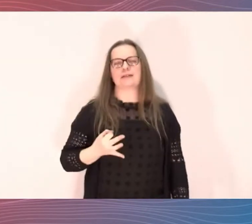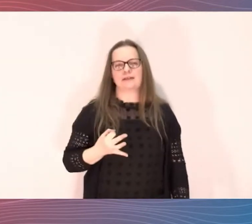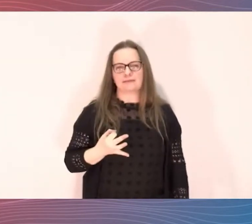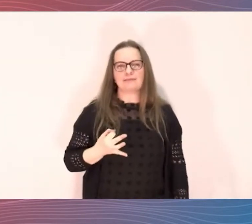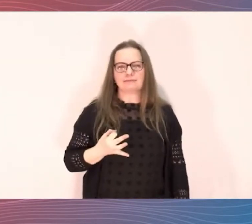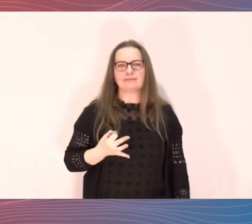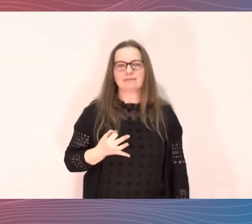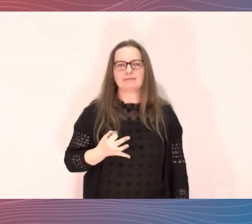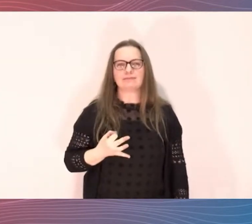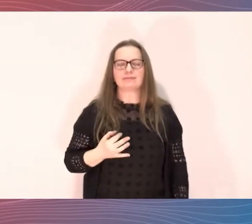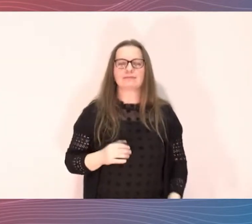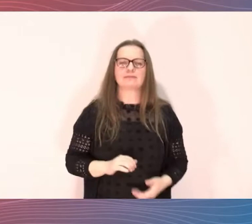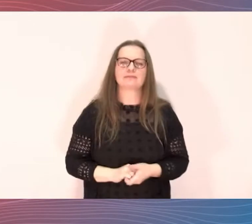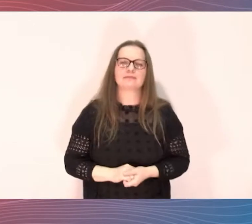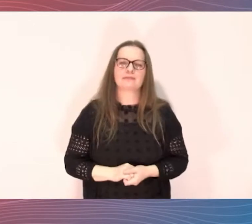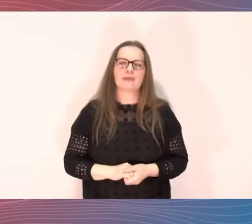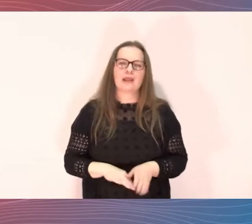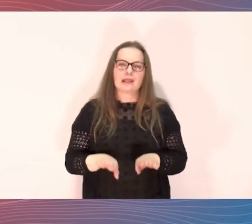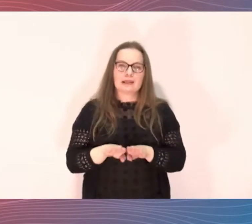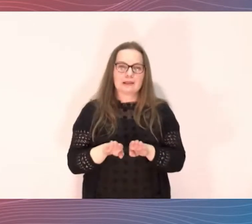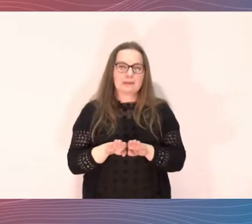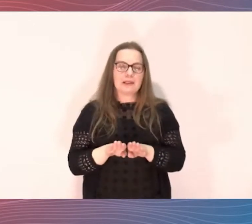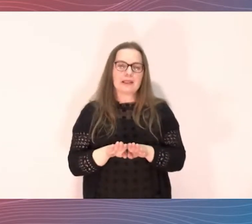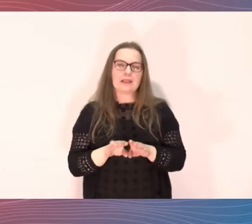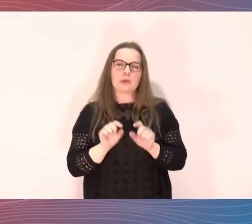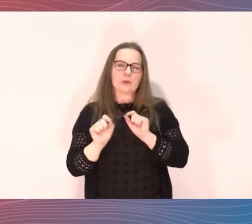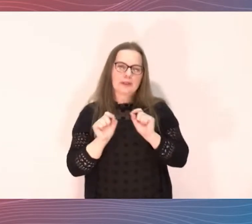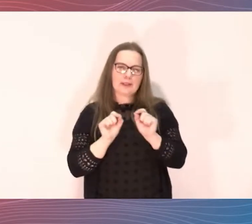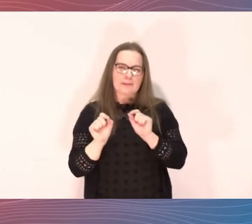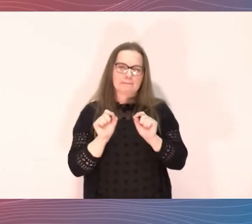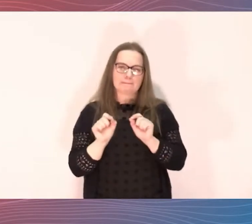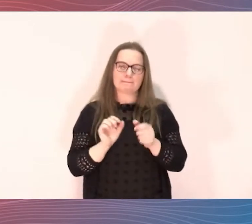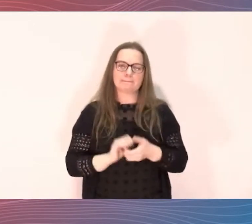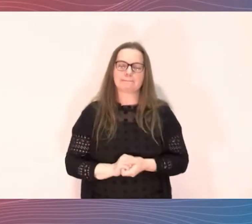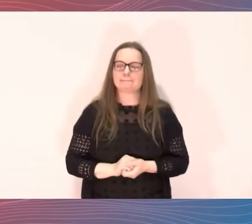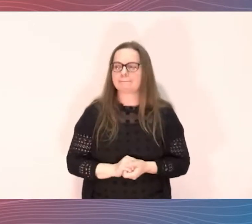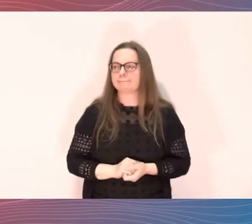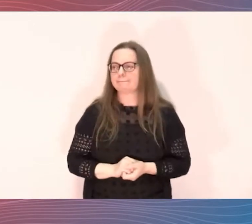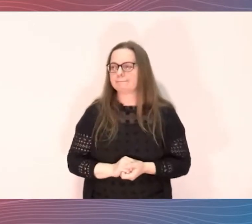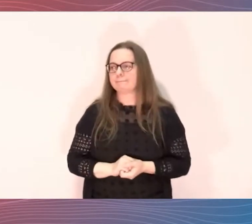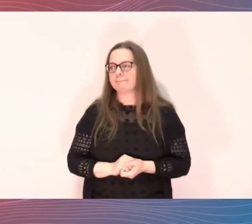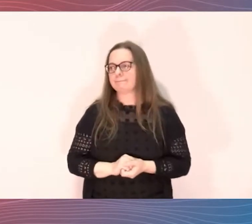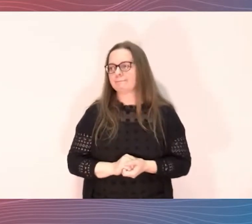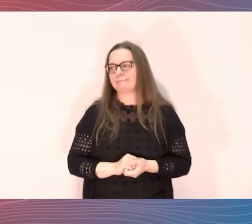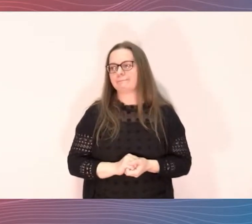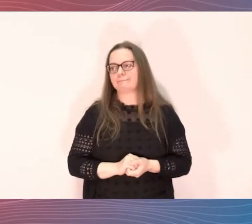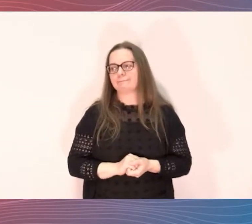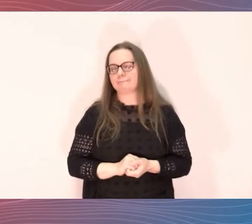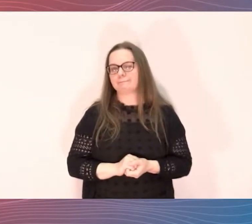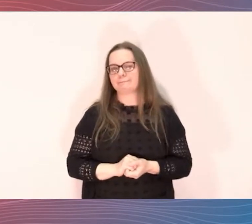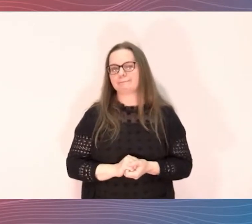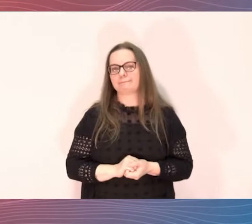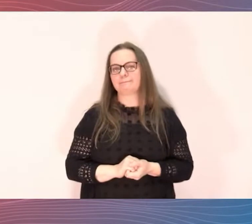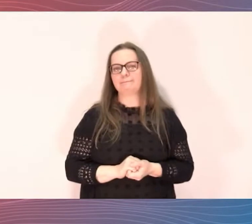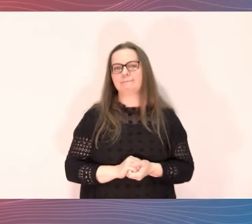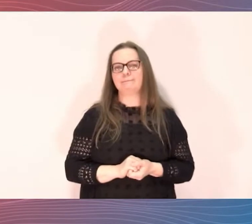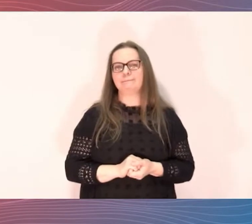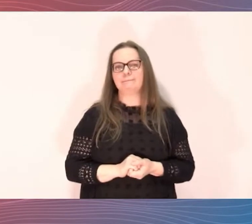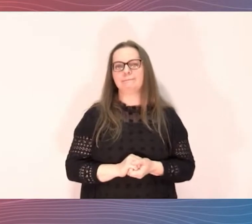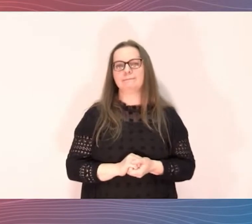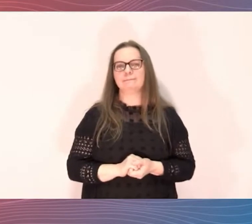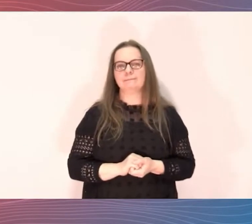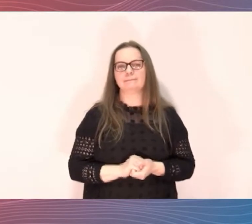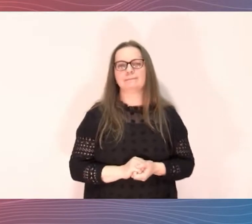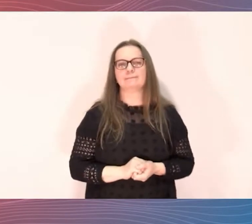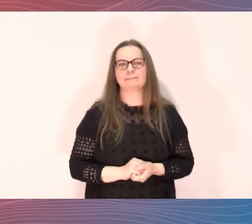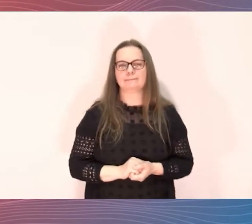substância, eu falei da substância, ou vamos colocar um substantivo aí. Então, a fé é a